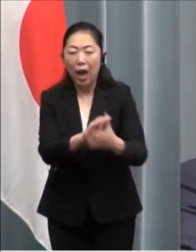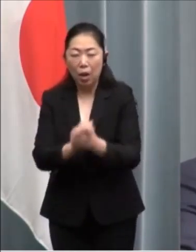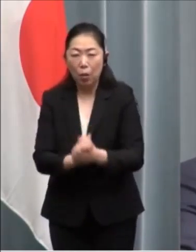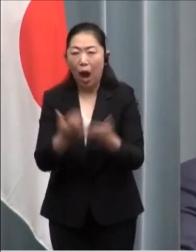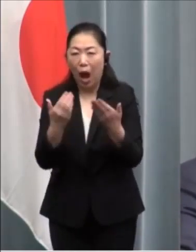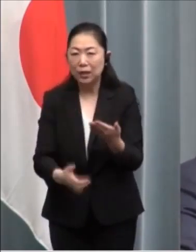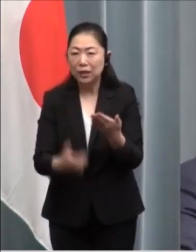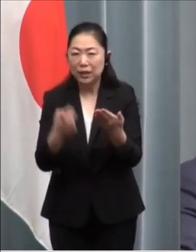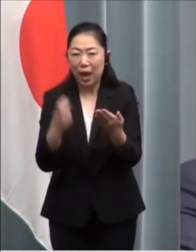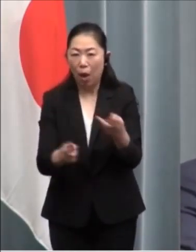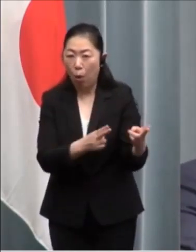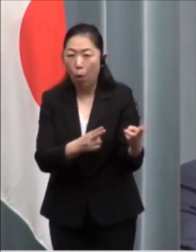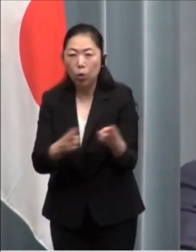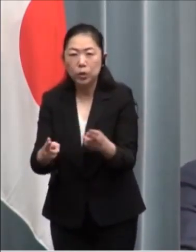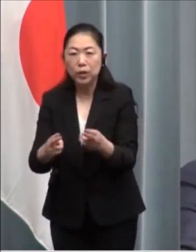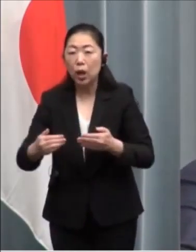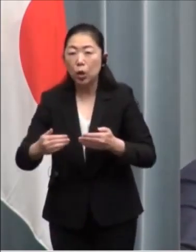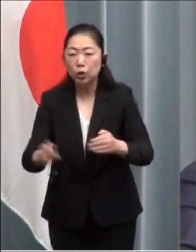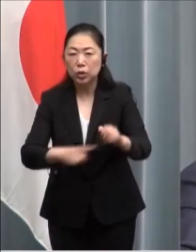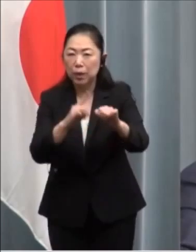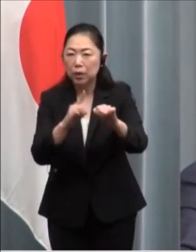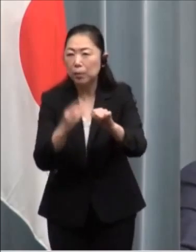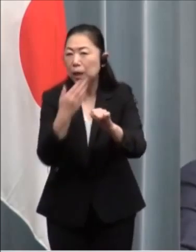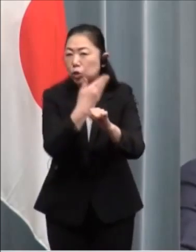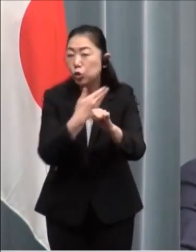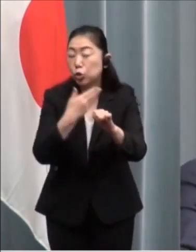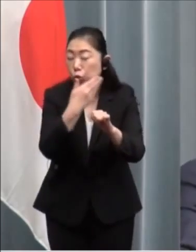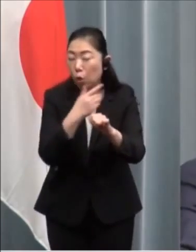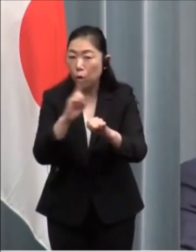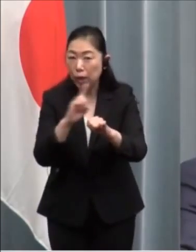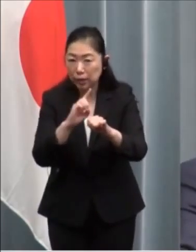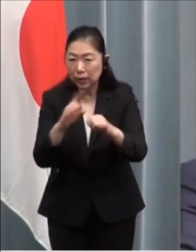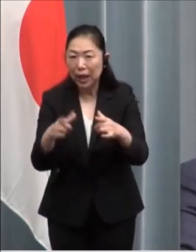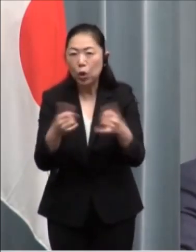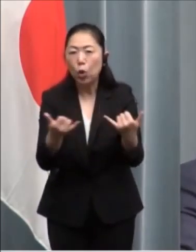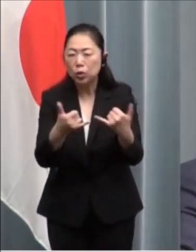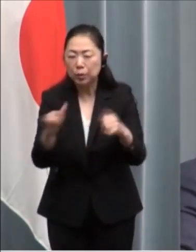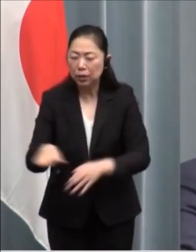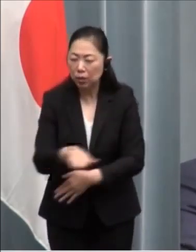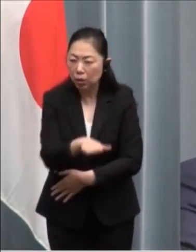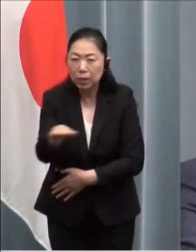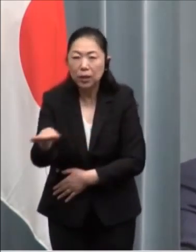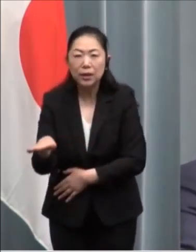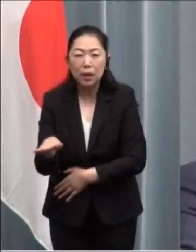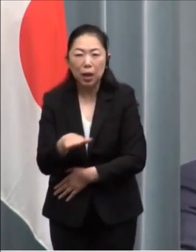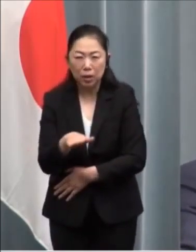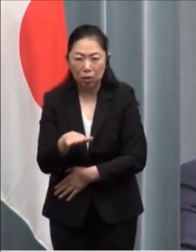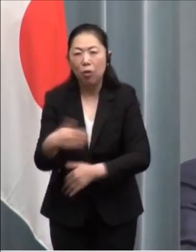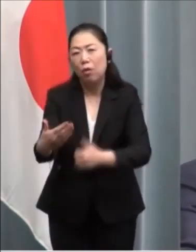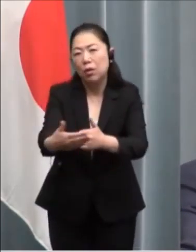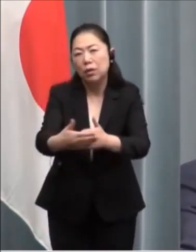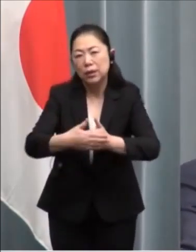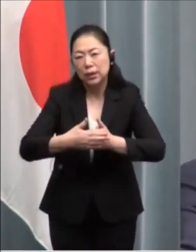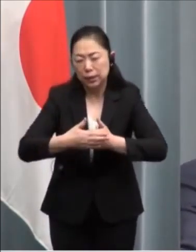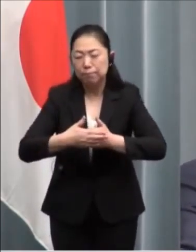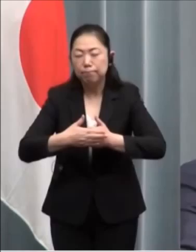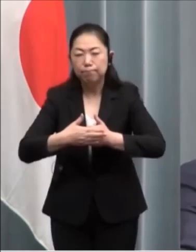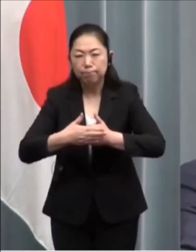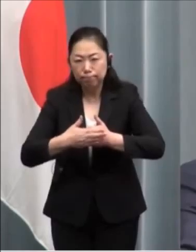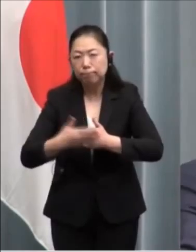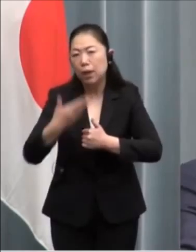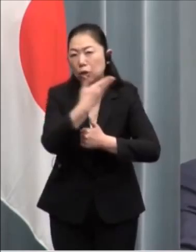制、この推進にあたって重要なことは、やはり国民の広範な支持を得ることだ